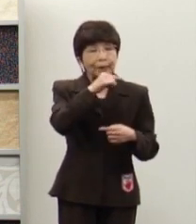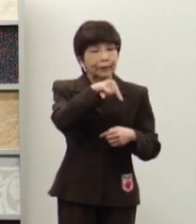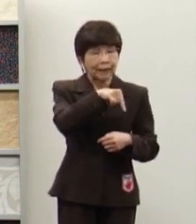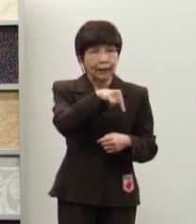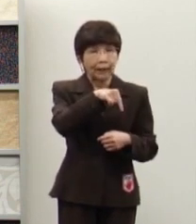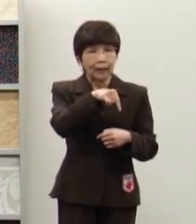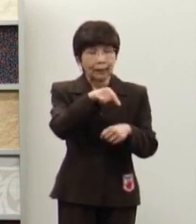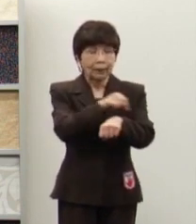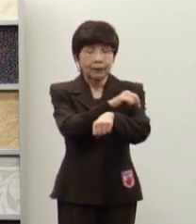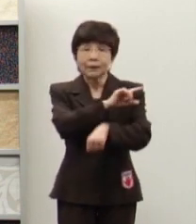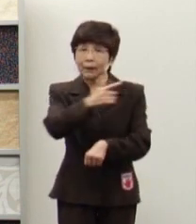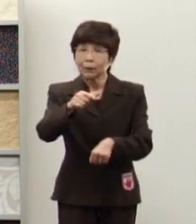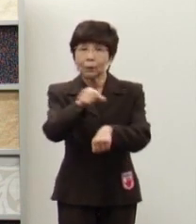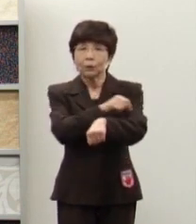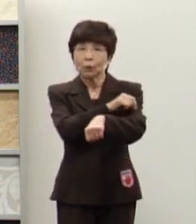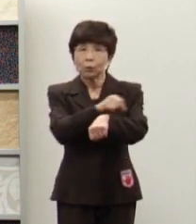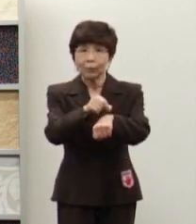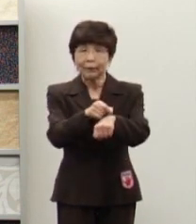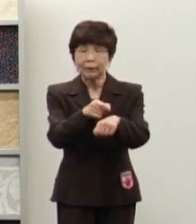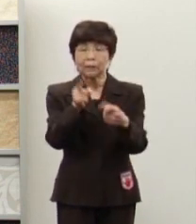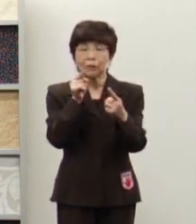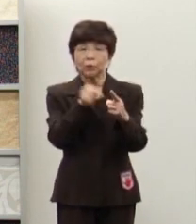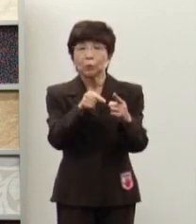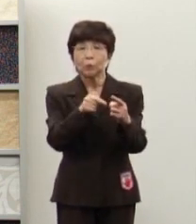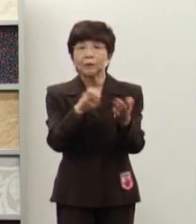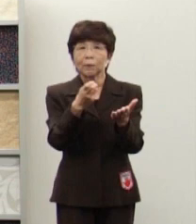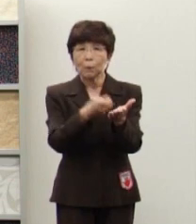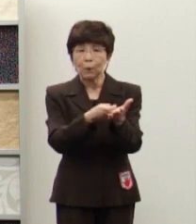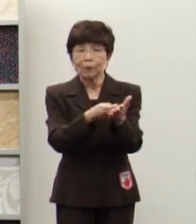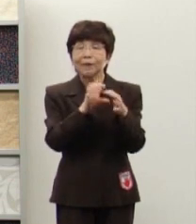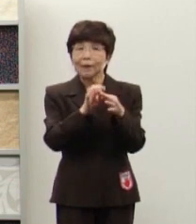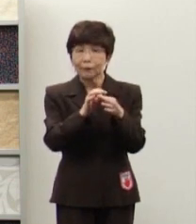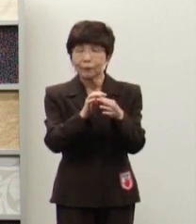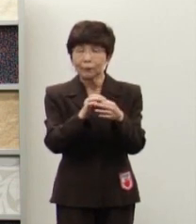特別措置法に基づきます協力要請についてです。